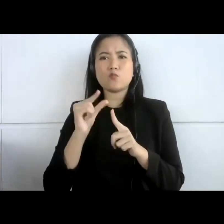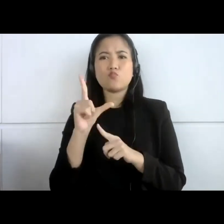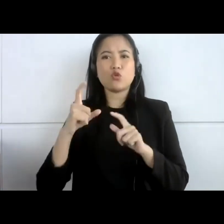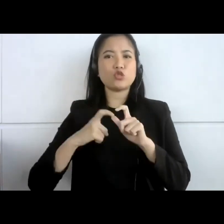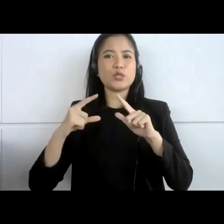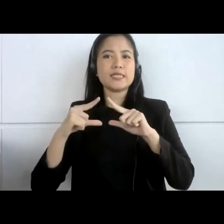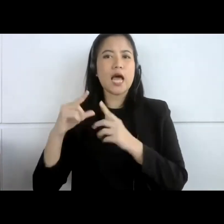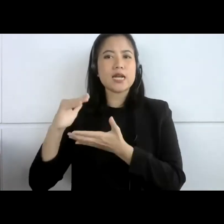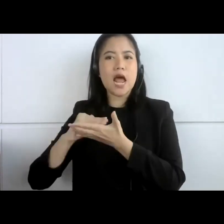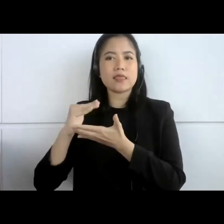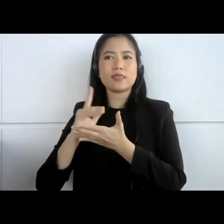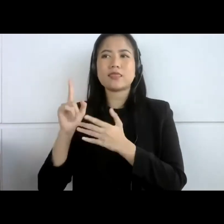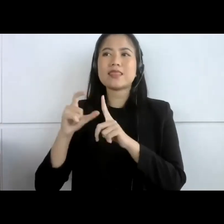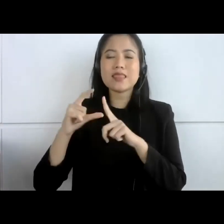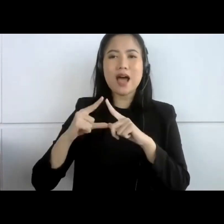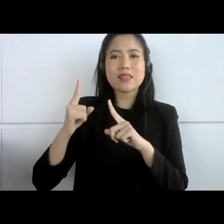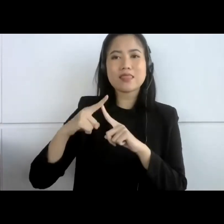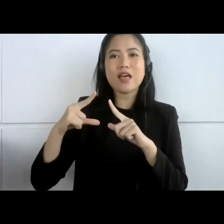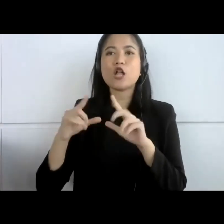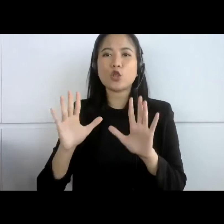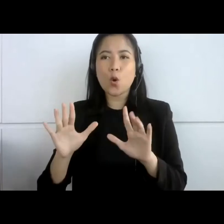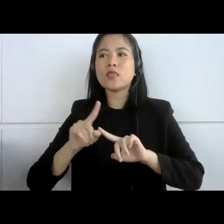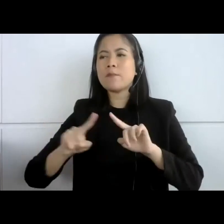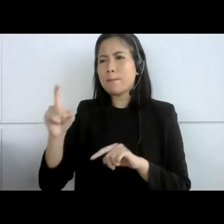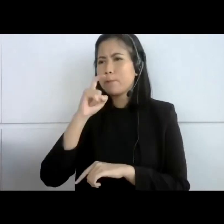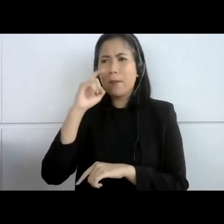saya tidak cukup untuk membeli pulsa data.